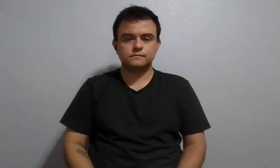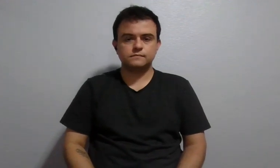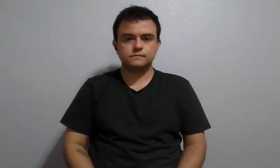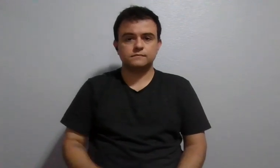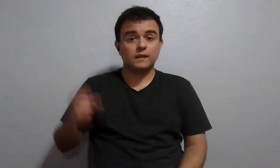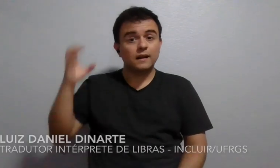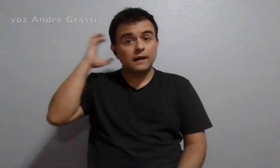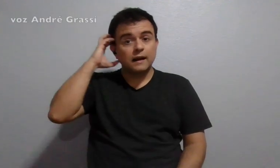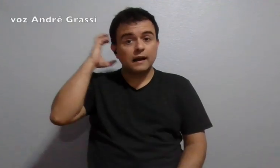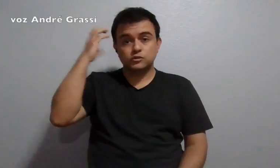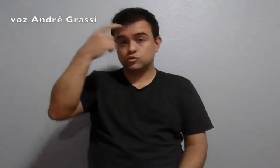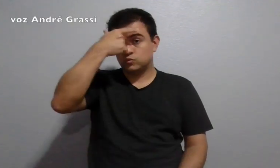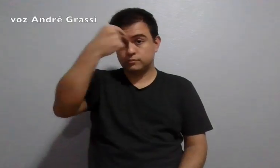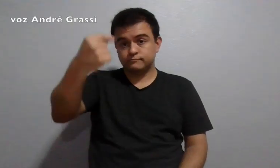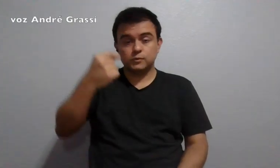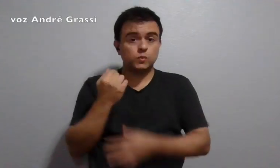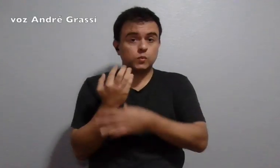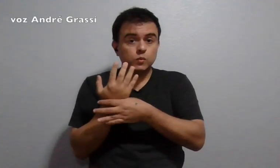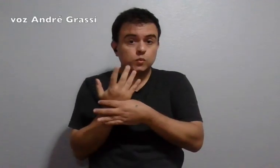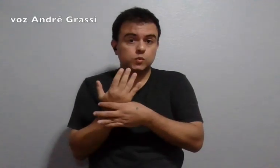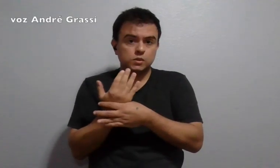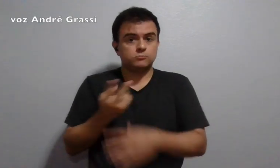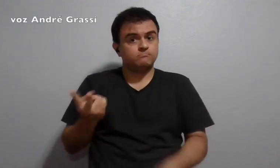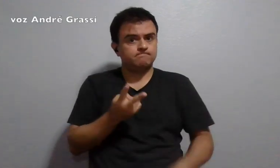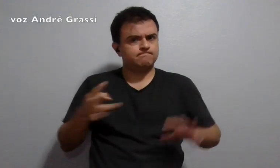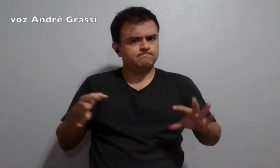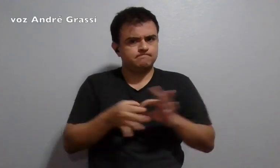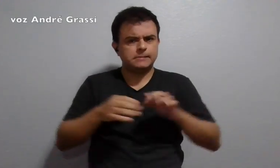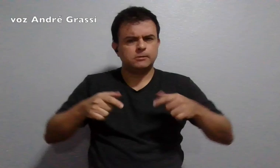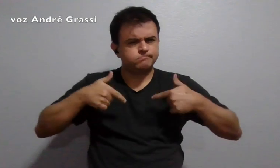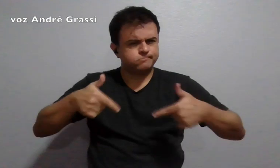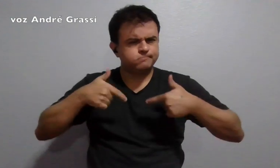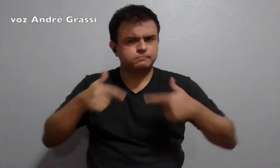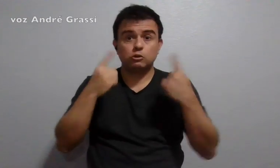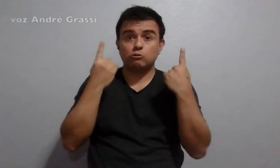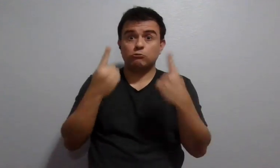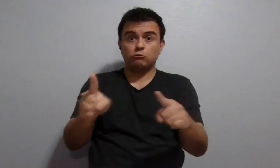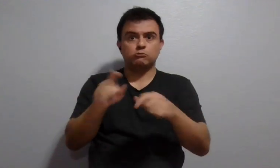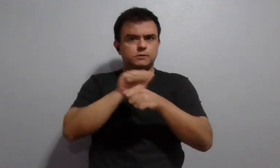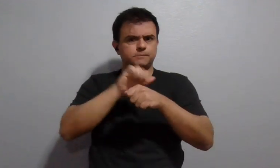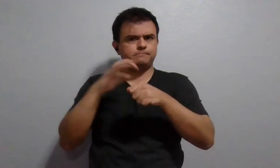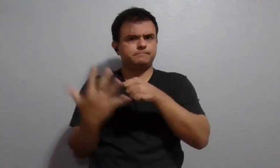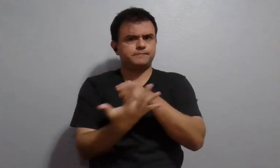Rádio da Universidade e URGS mobilizadas contra o coronavírus.